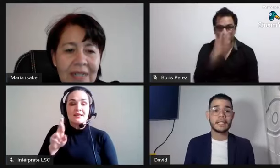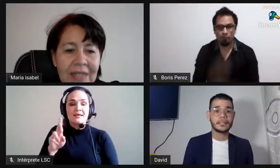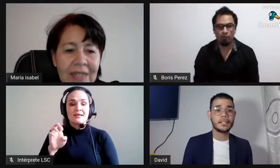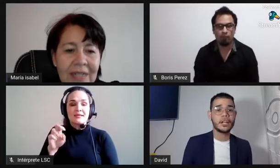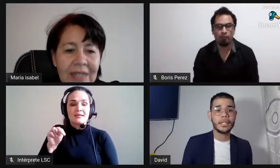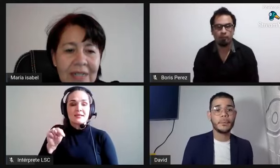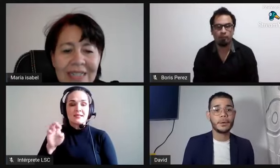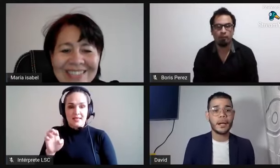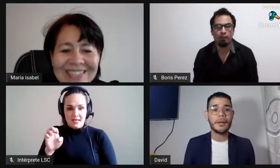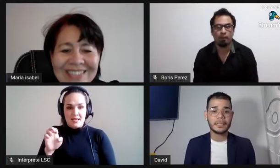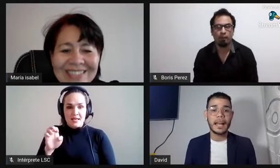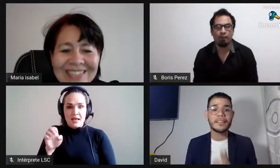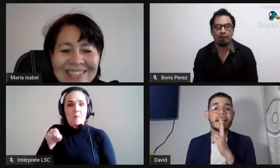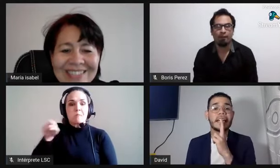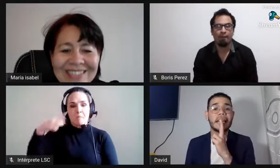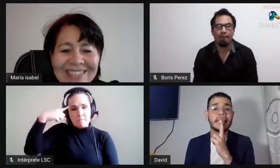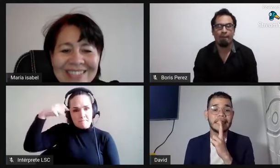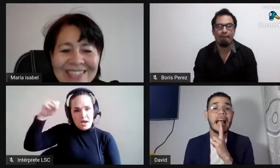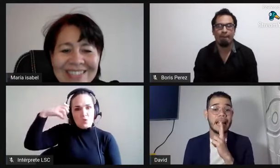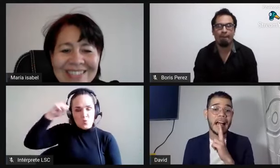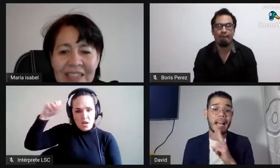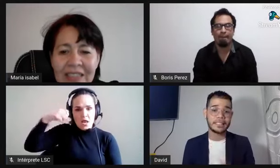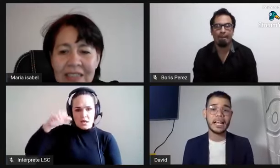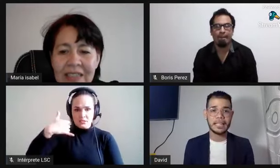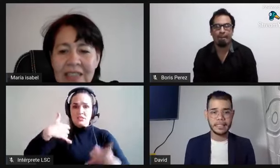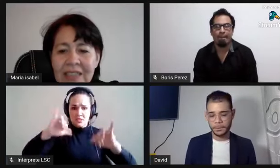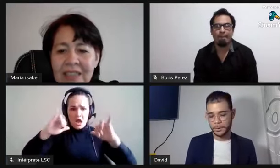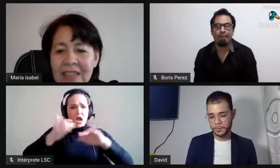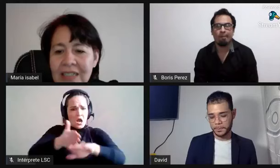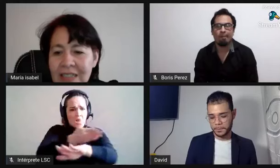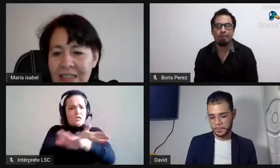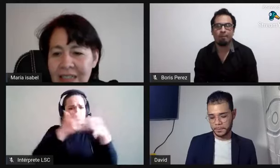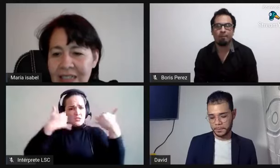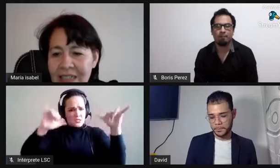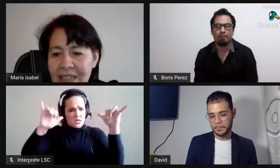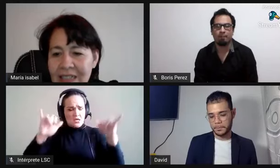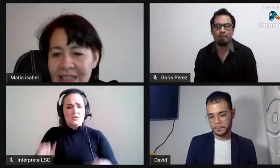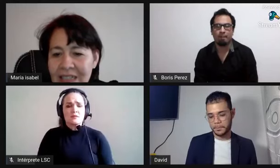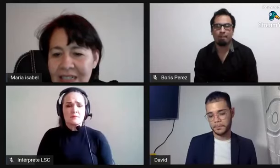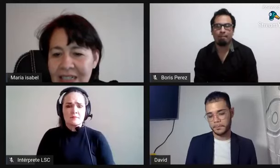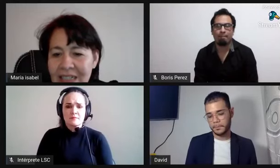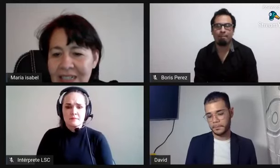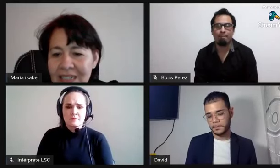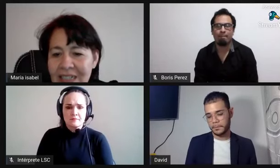René, sí, del Colegio Manuela Beltrán, de René, ya la hicimos.